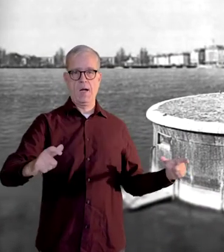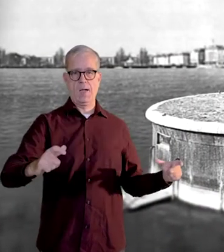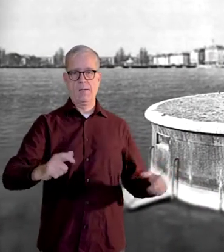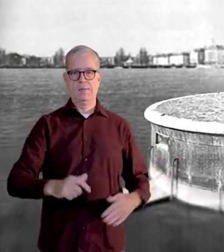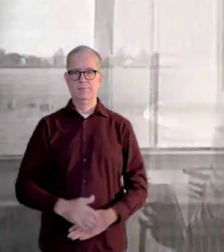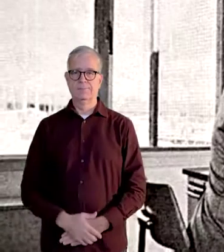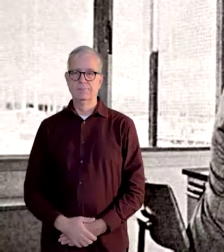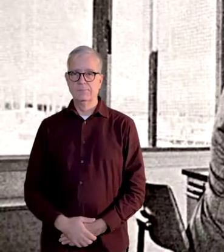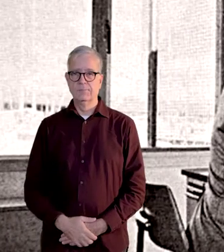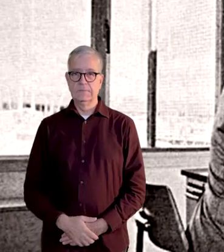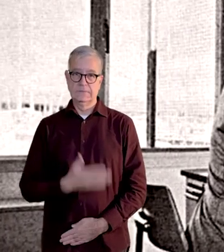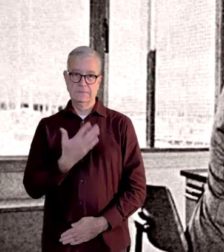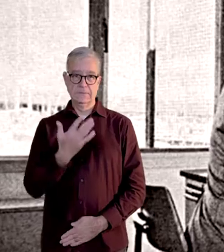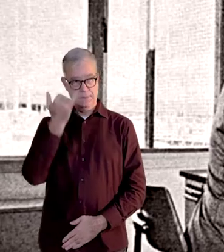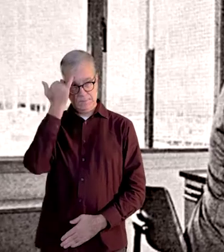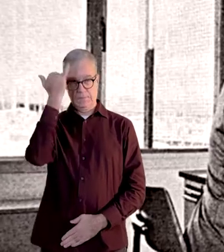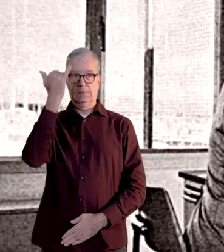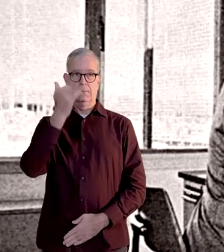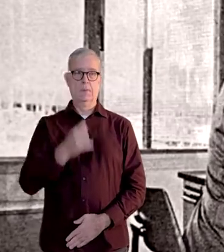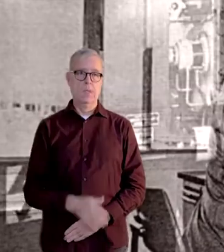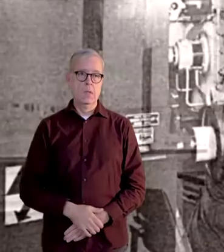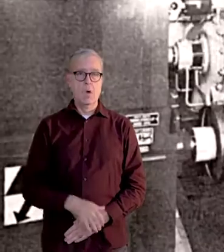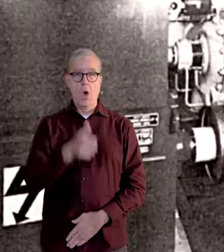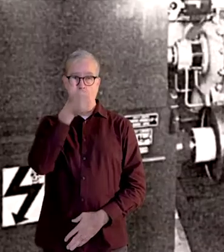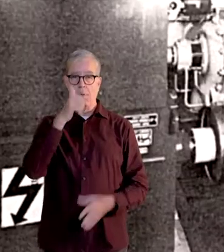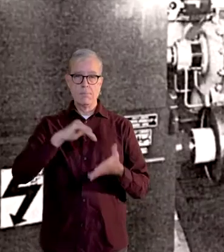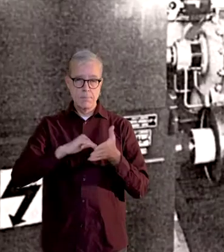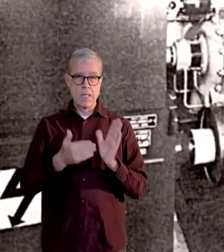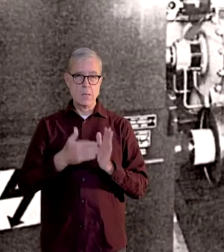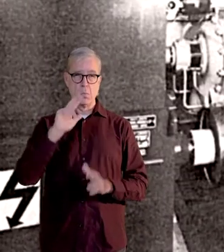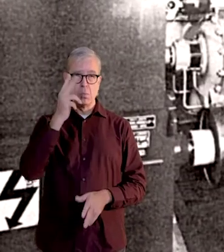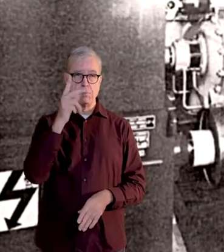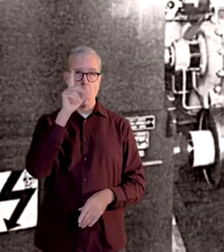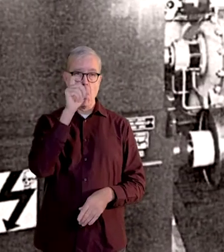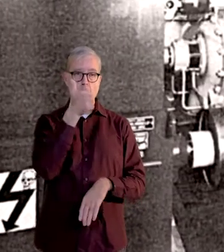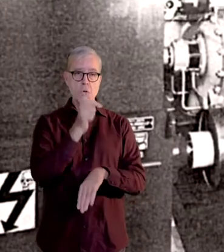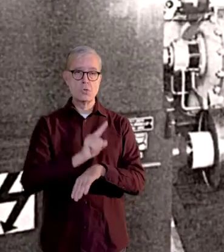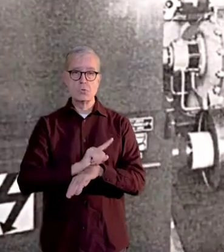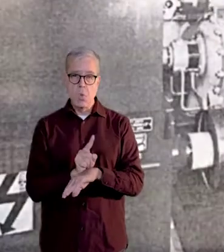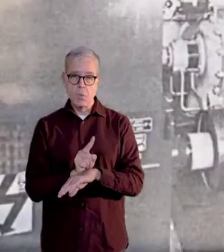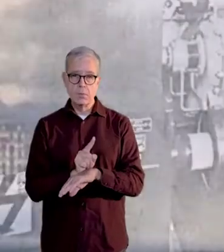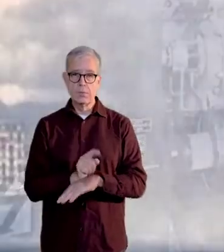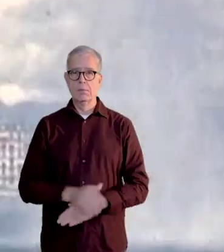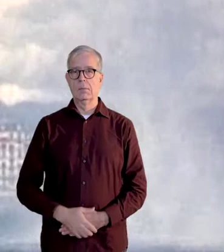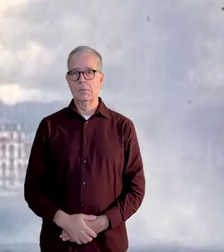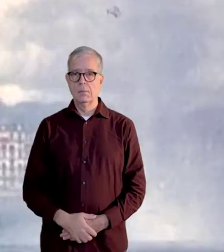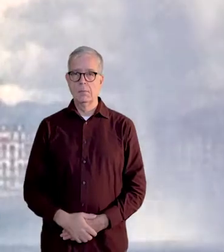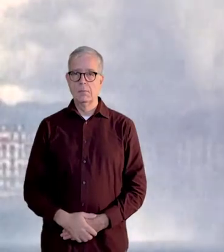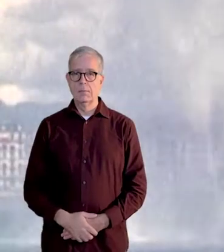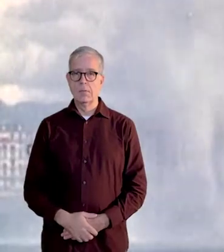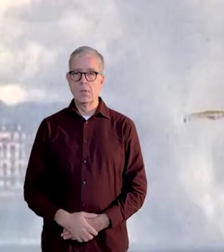l'alimenter. C'est cette installation innovante qui lui donne toute sa force, à raison d'1 mètre cube d'eau projeté toutes les 2